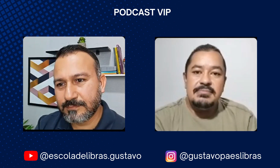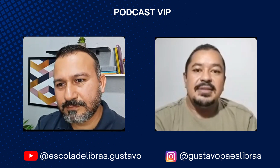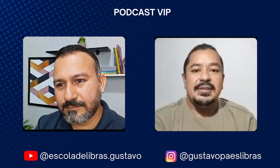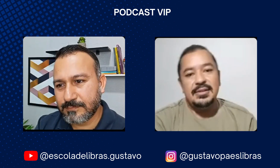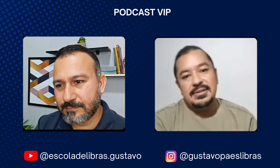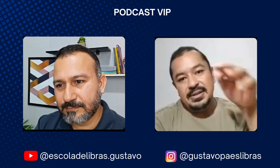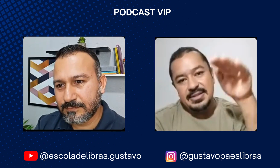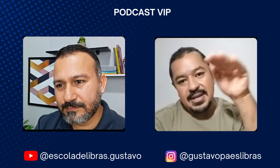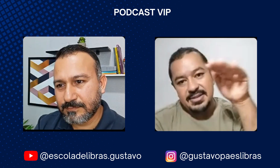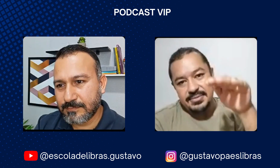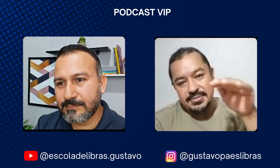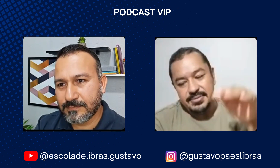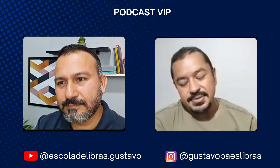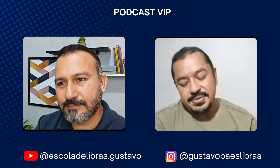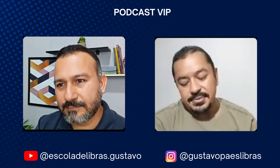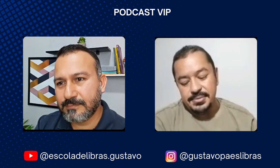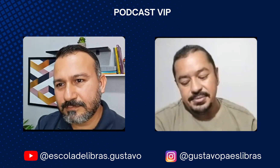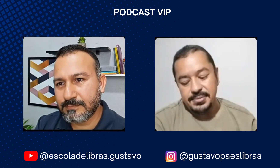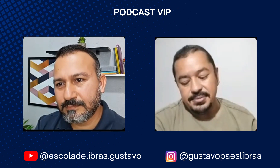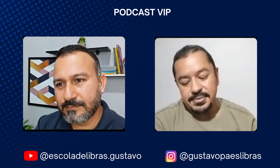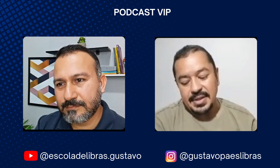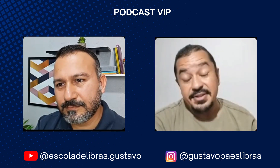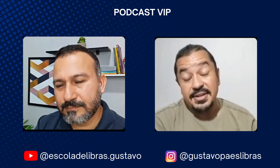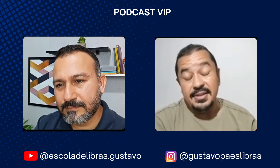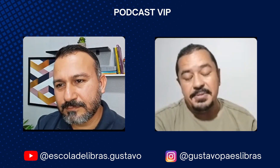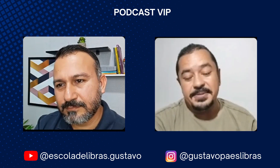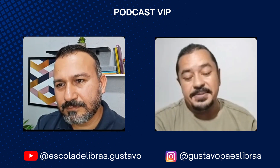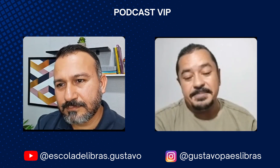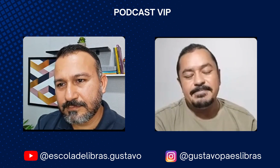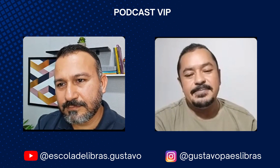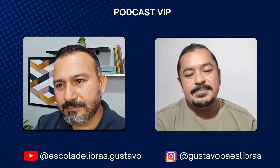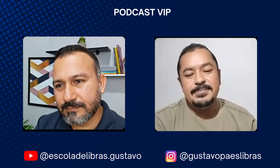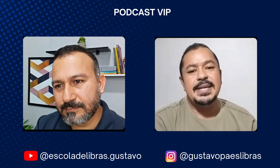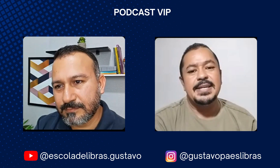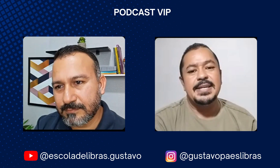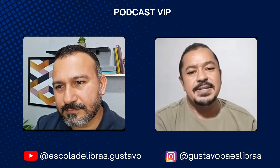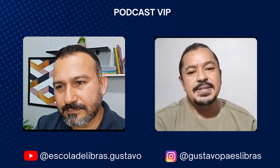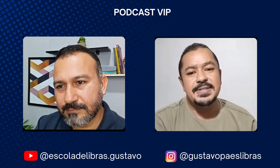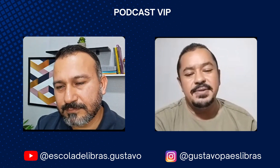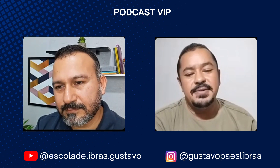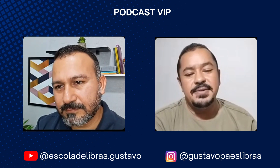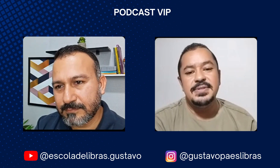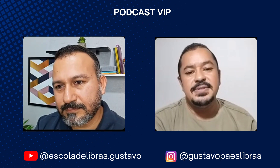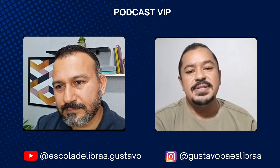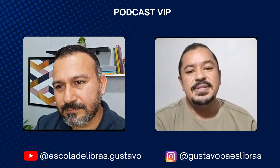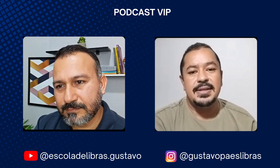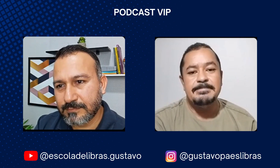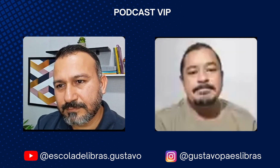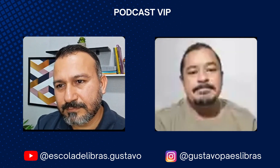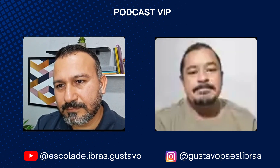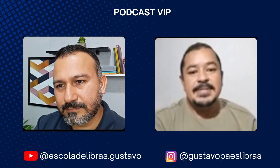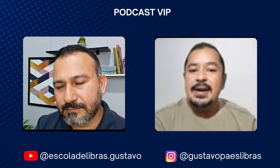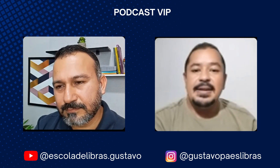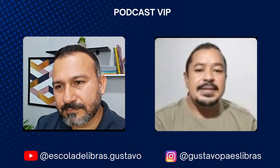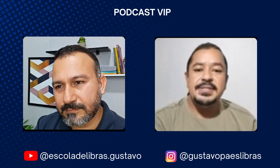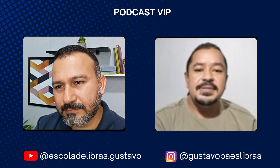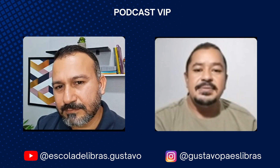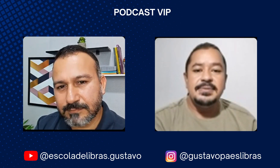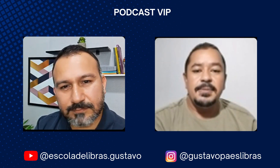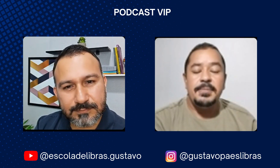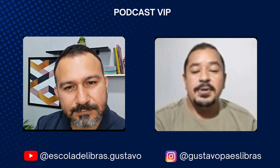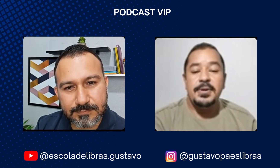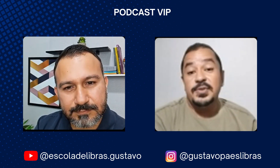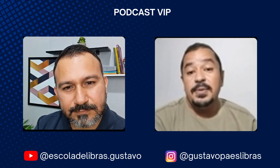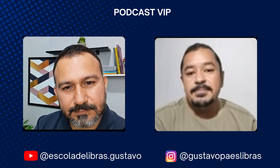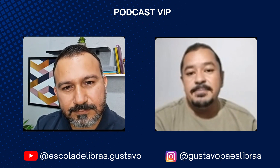ser humilde, né, até está lá nas regras da ética do intérprete, que a gente tem que ser humilde e falar que tem área que a